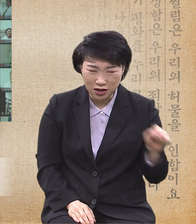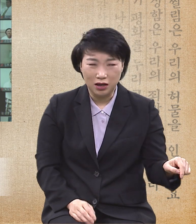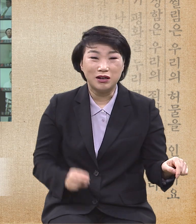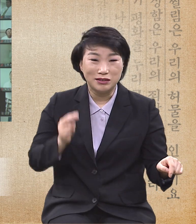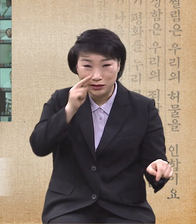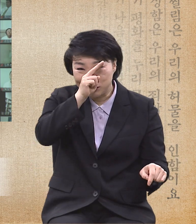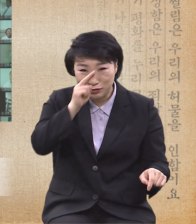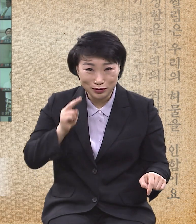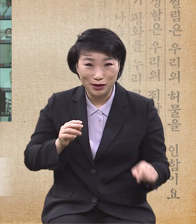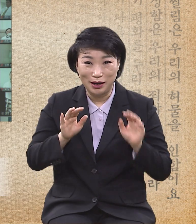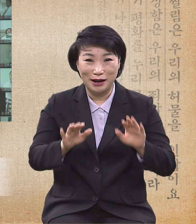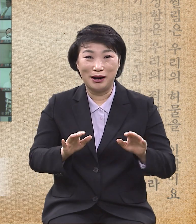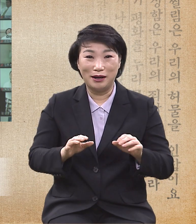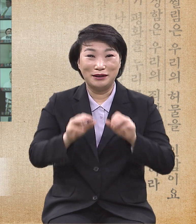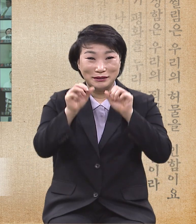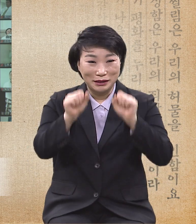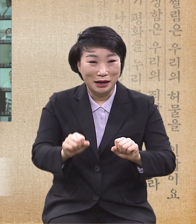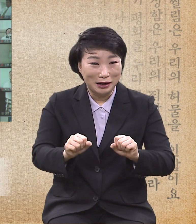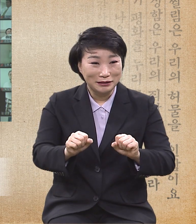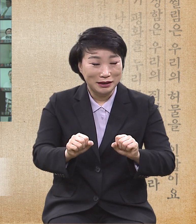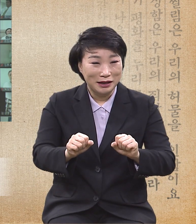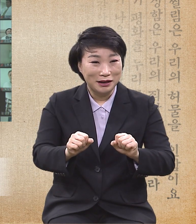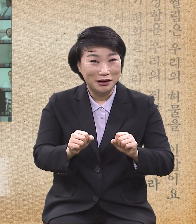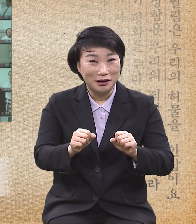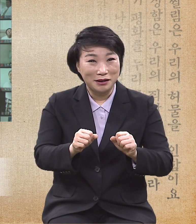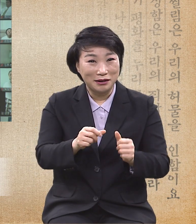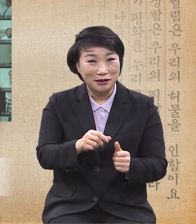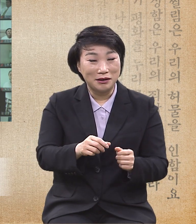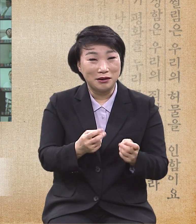질투한답니다. 살아날 길이 있겠습니까?